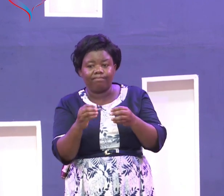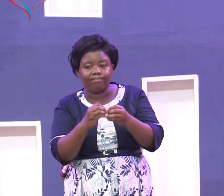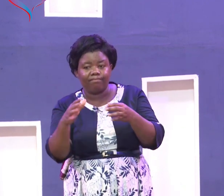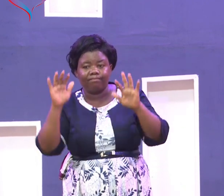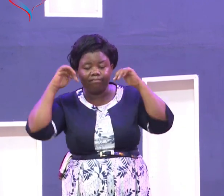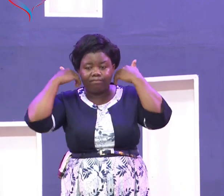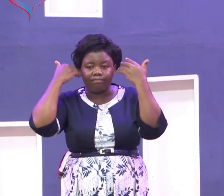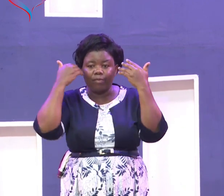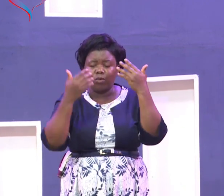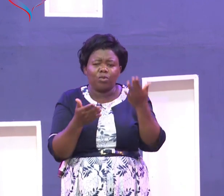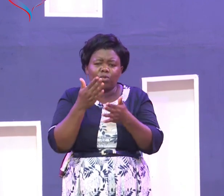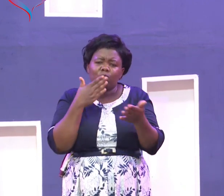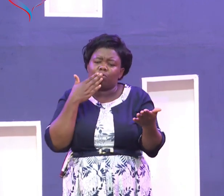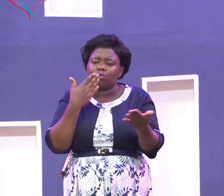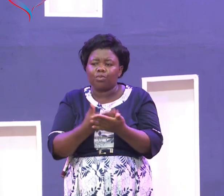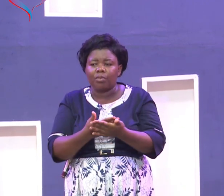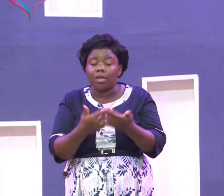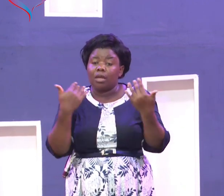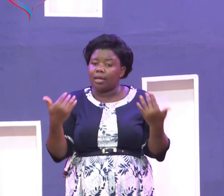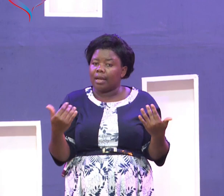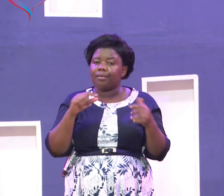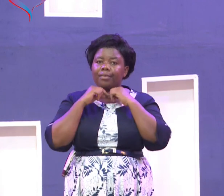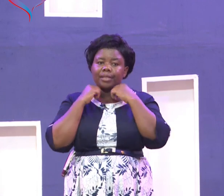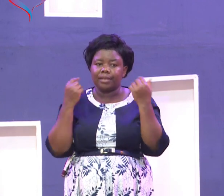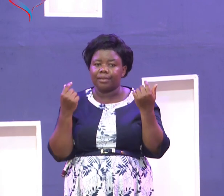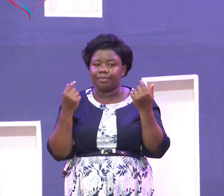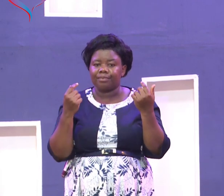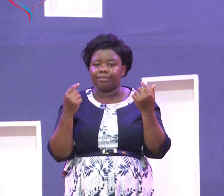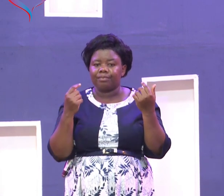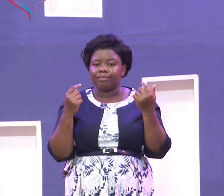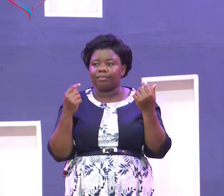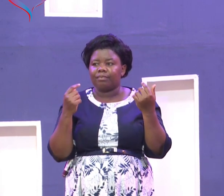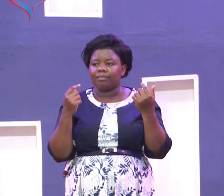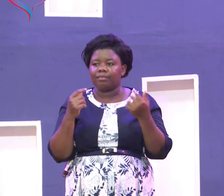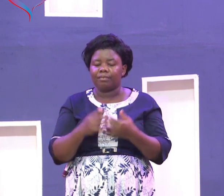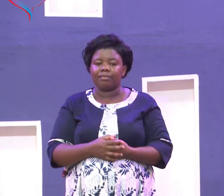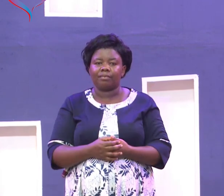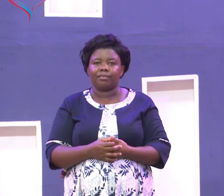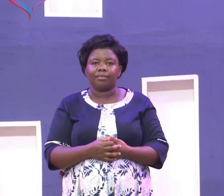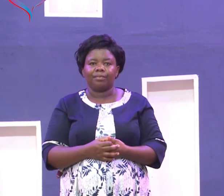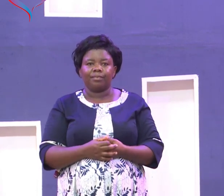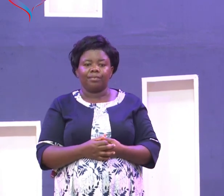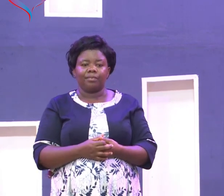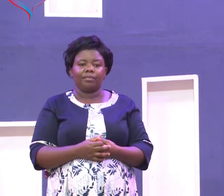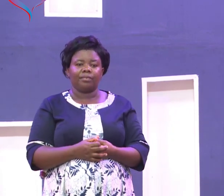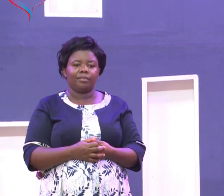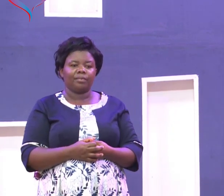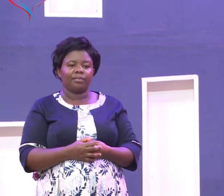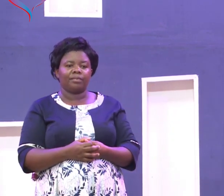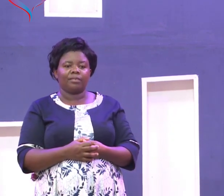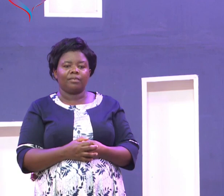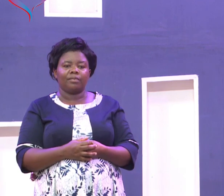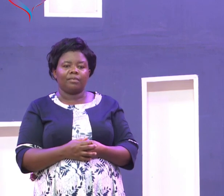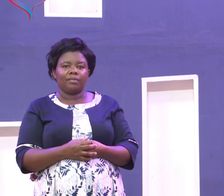ababereberye abesava. Kati musumba okay, kati soke tuulize maama deni nange ndyoke